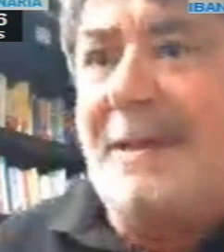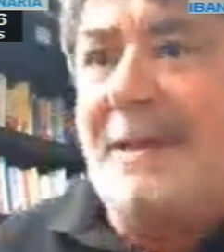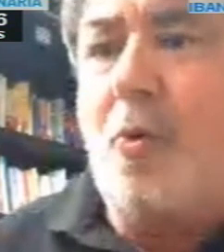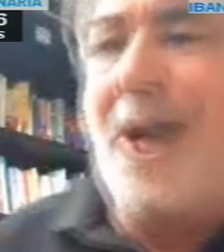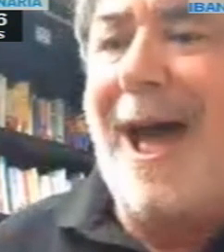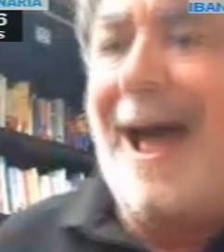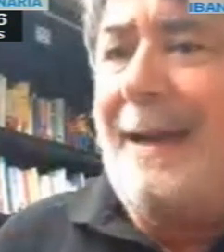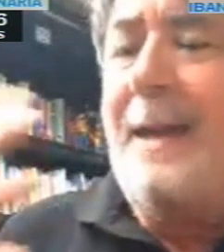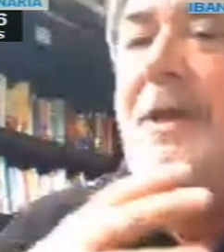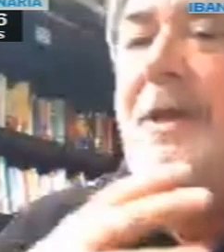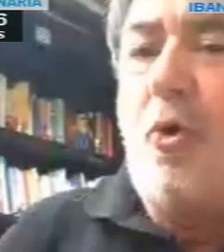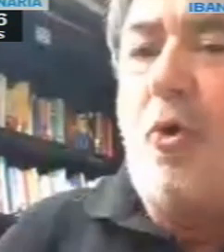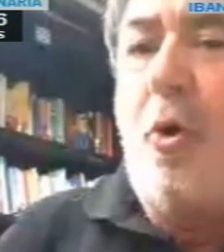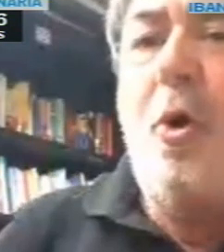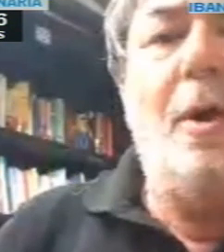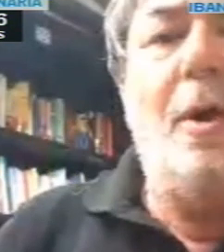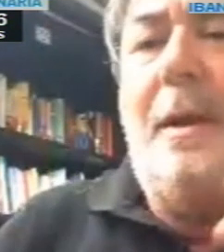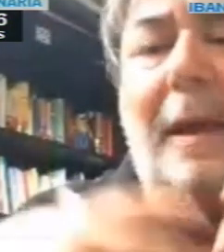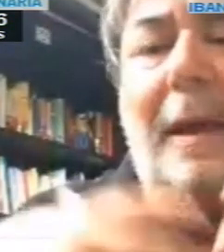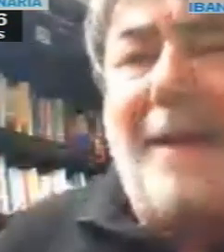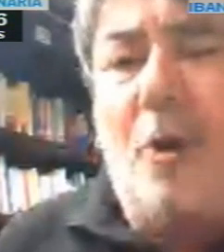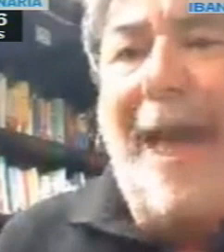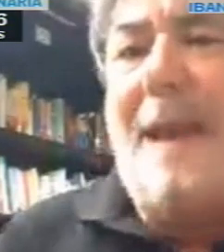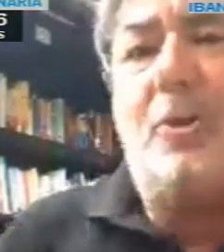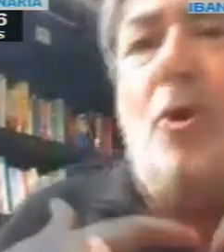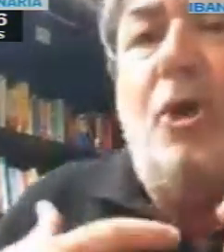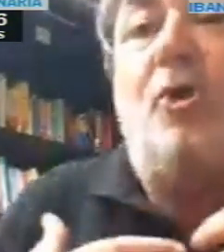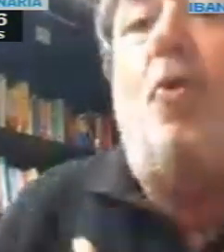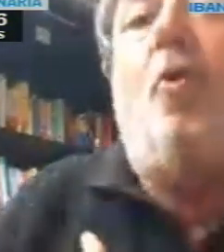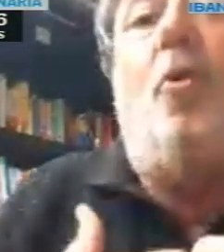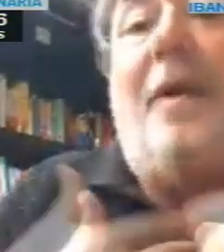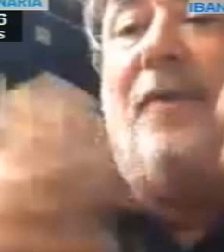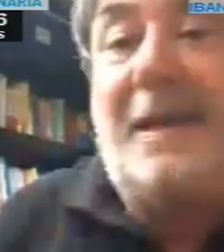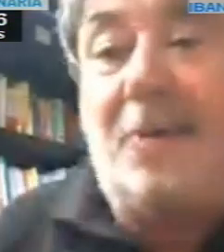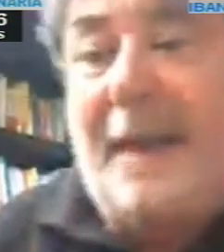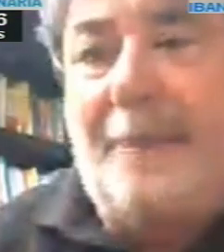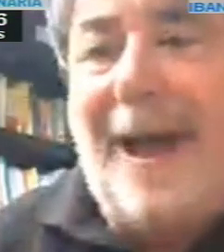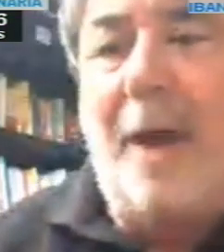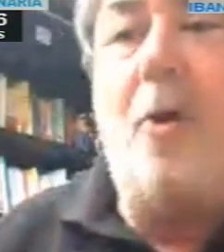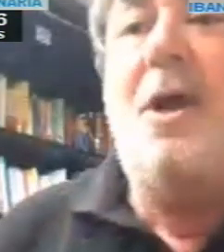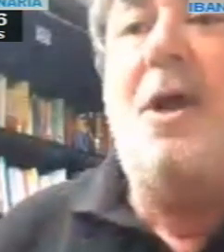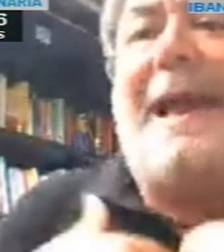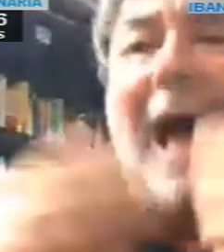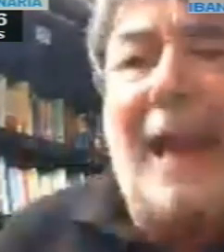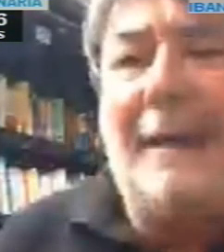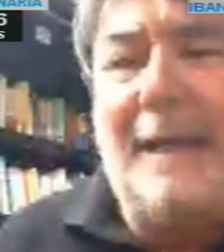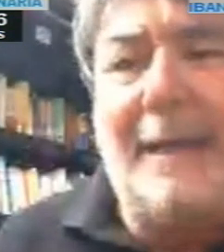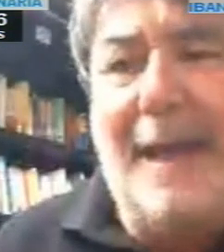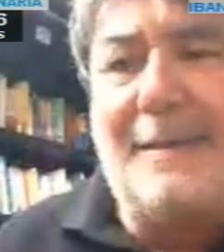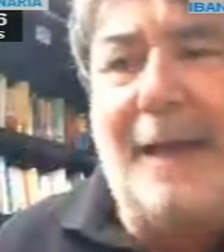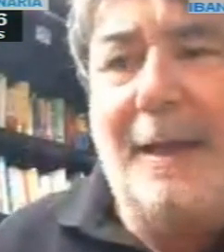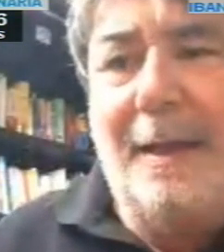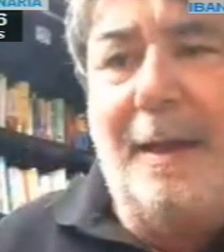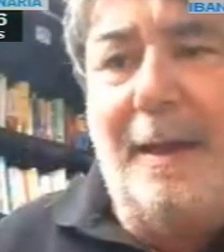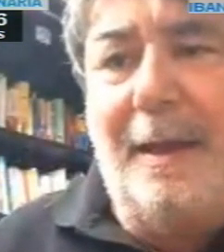sono le amministrazioni comunali, ci sono la Camera di Commercio, ci sono la Fondazione Cariparo, c'è la Caritas,